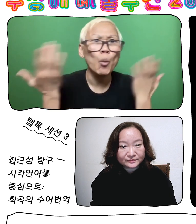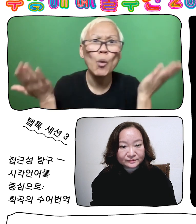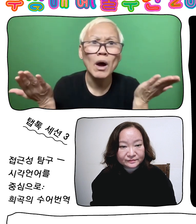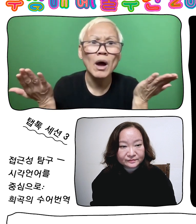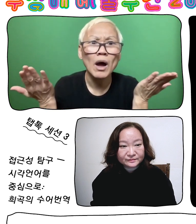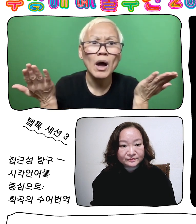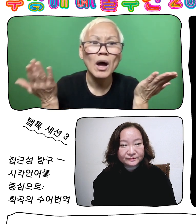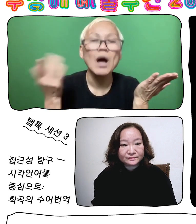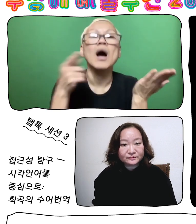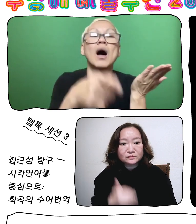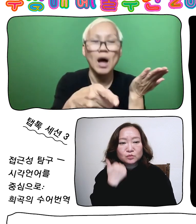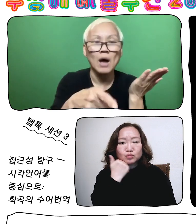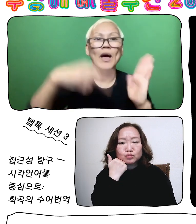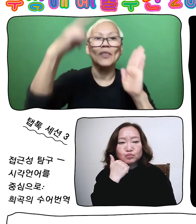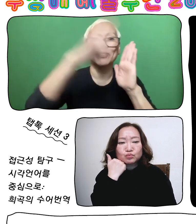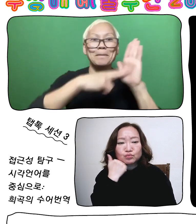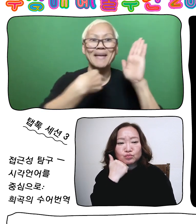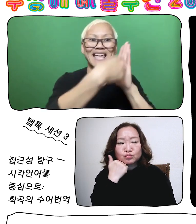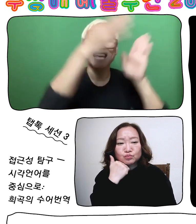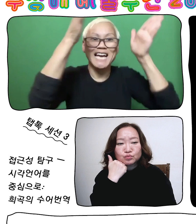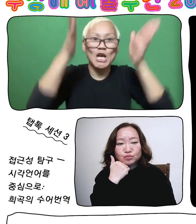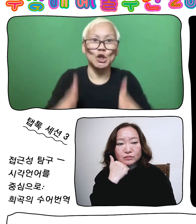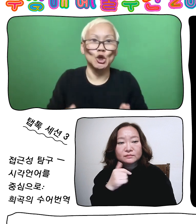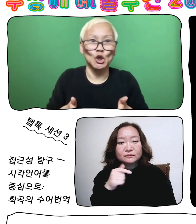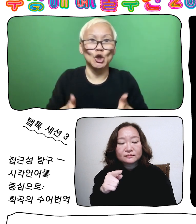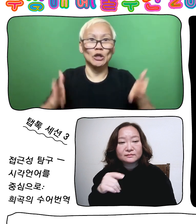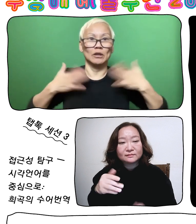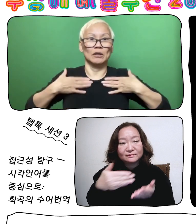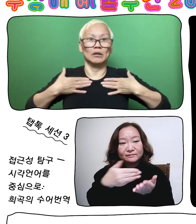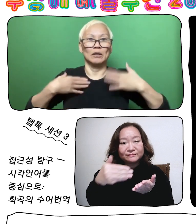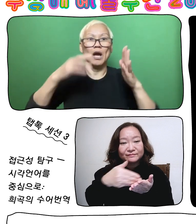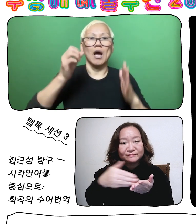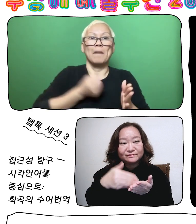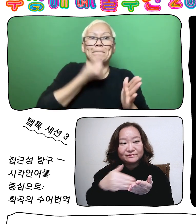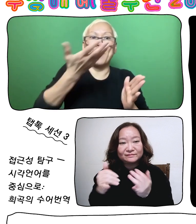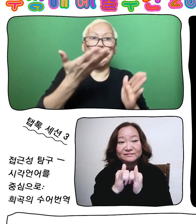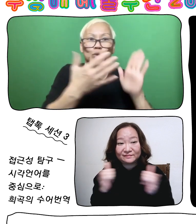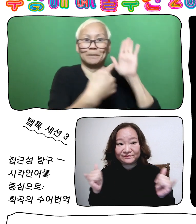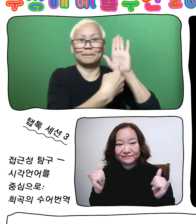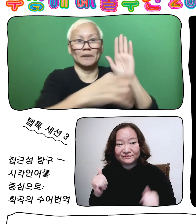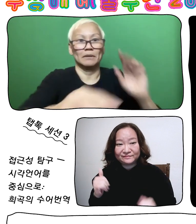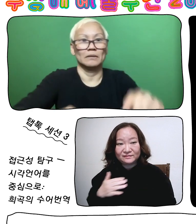이 문장은 두 개의 눈이 보는 역할을 하고 있고,